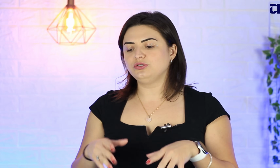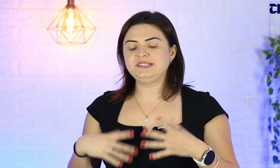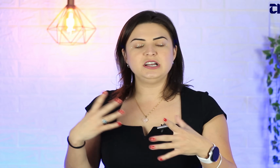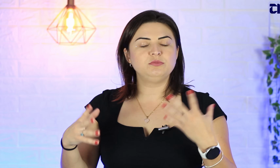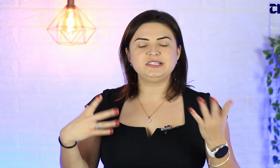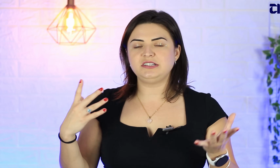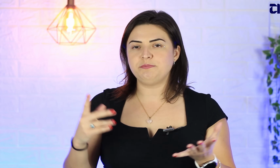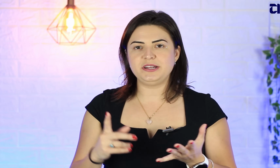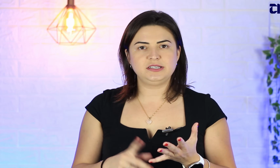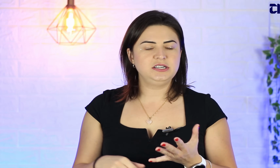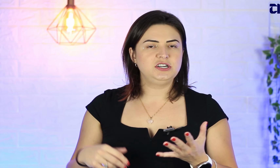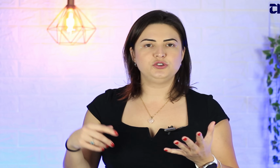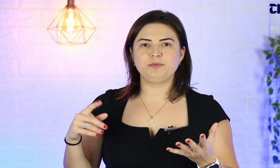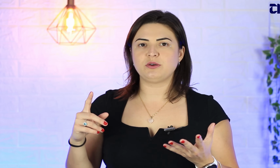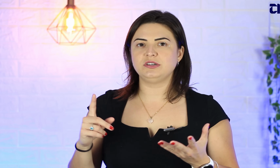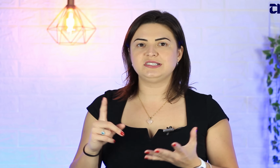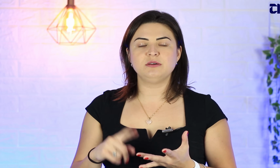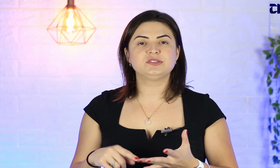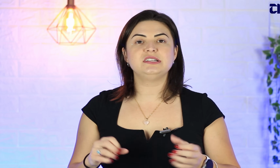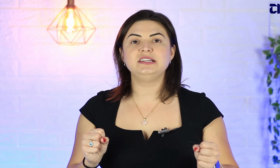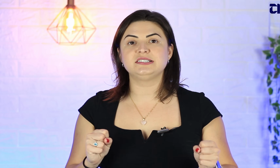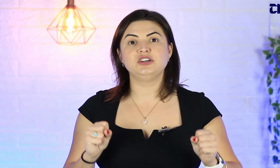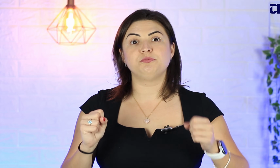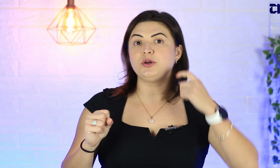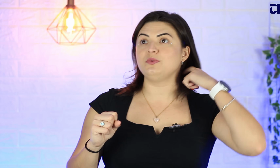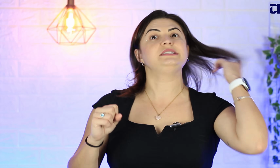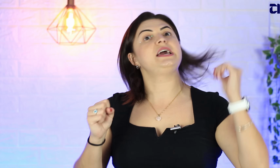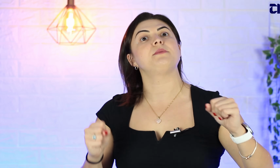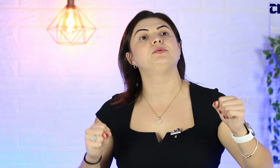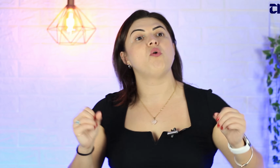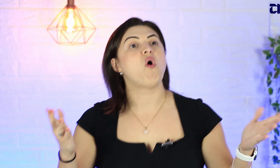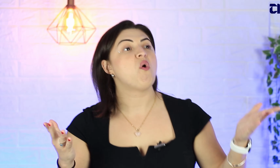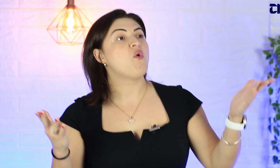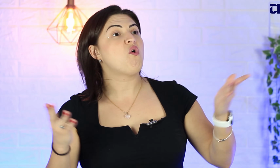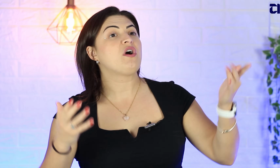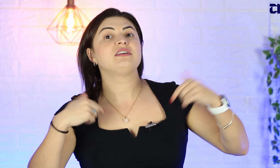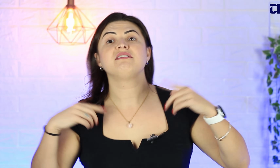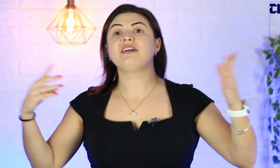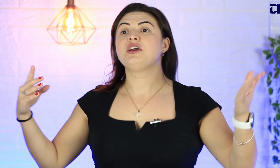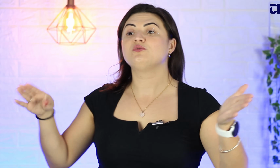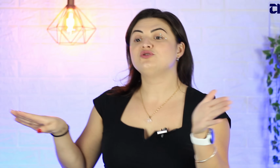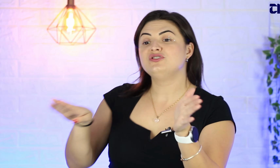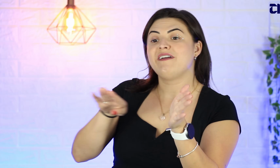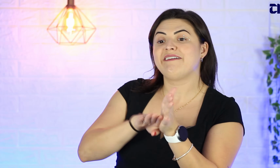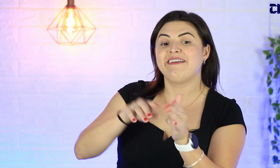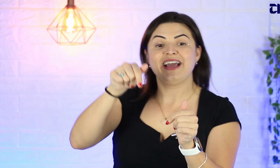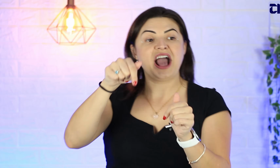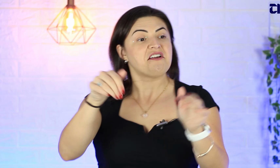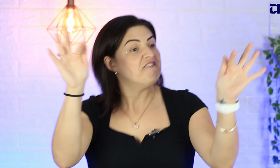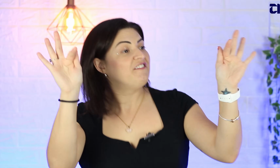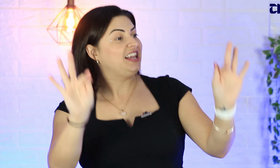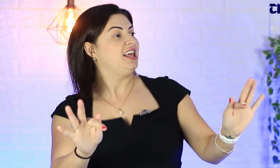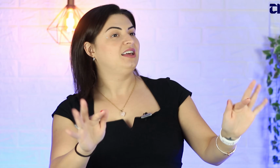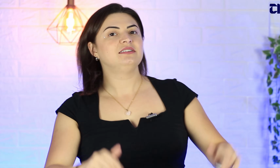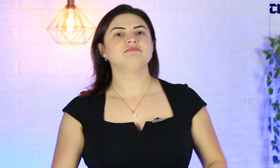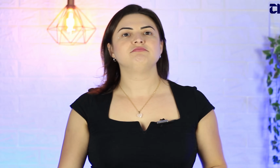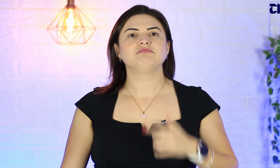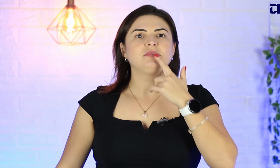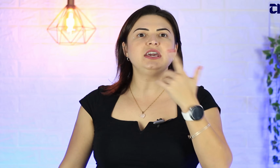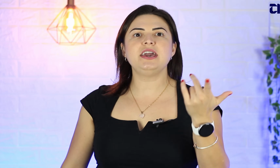estamos interpretando, pra quando estamos sinalizando. Por um exemplo, o que